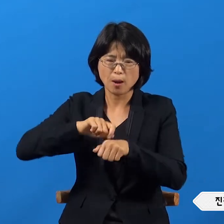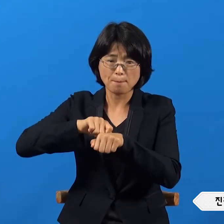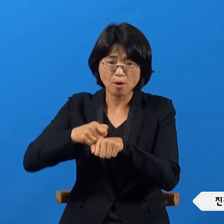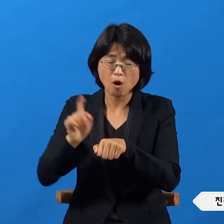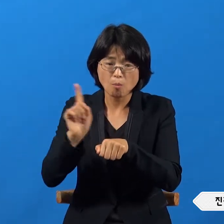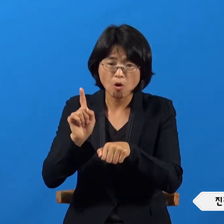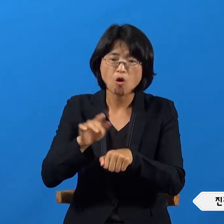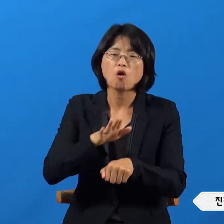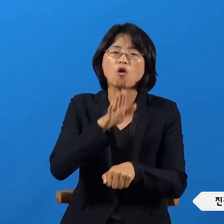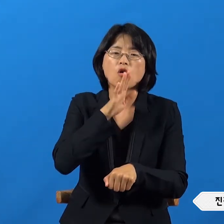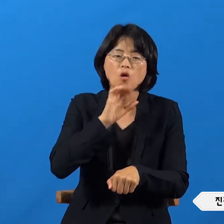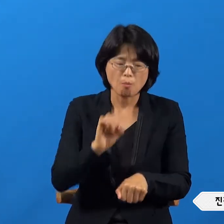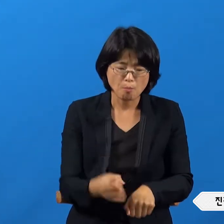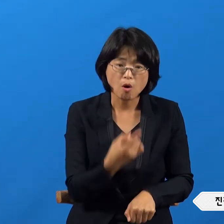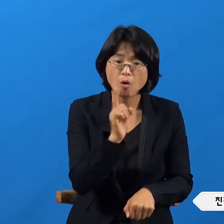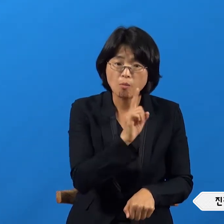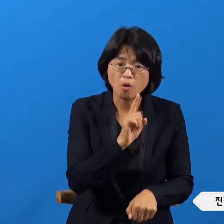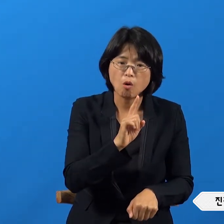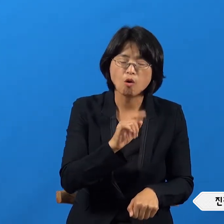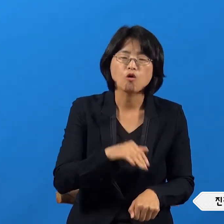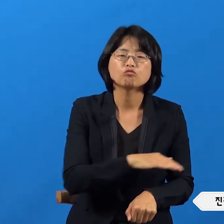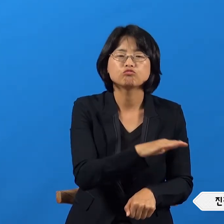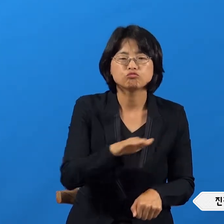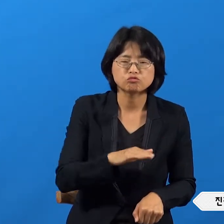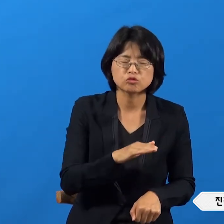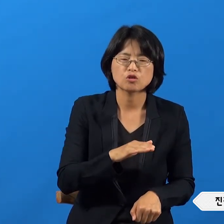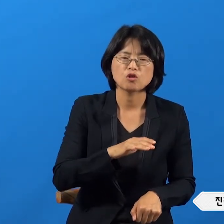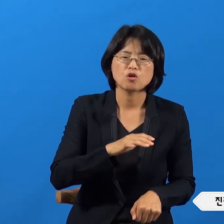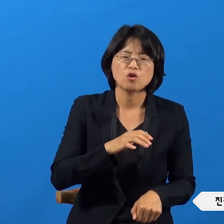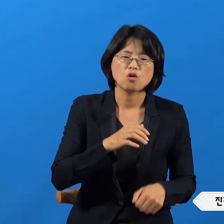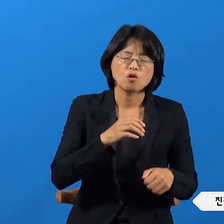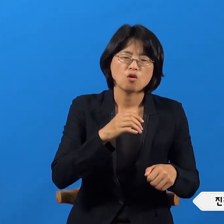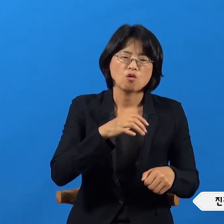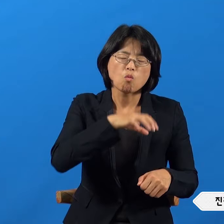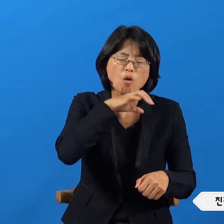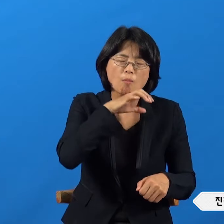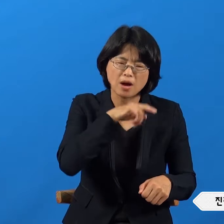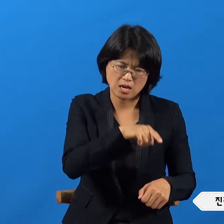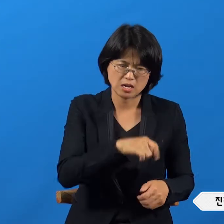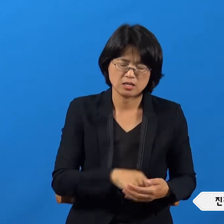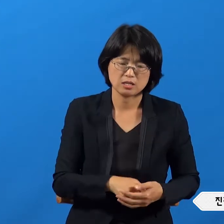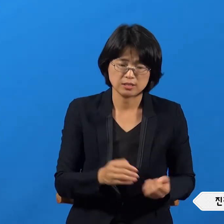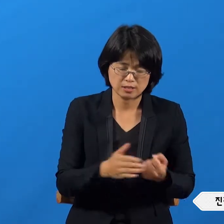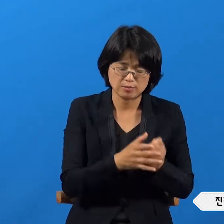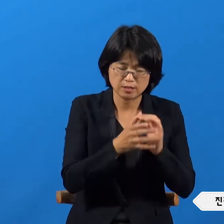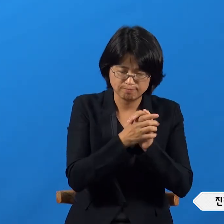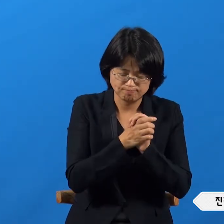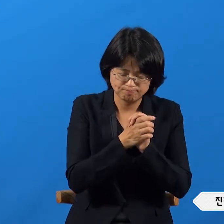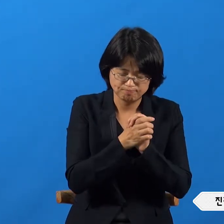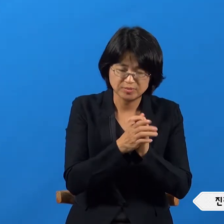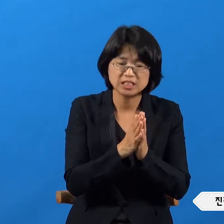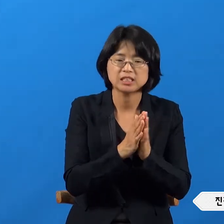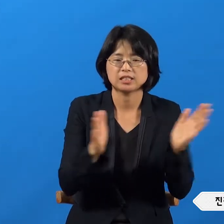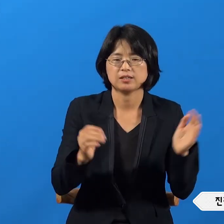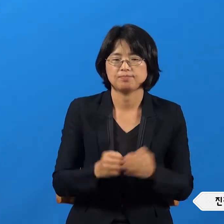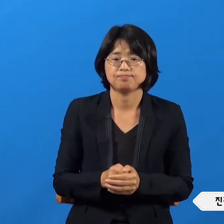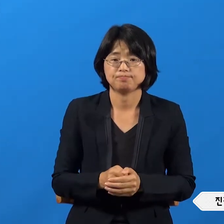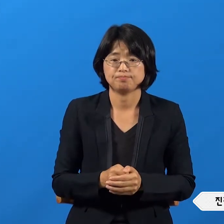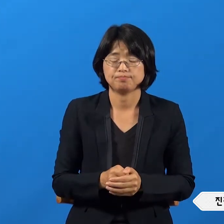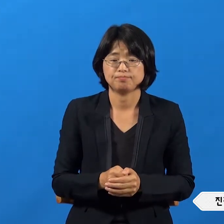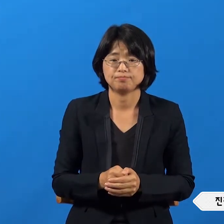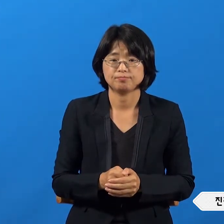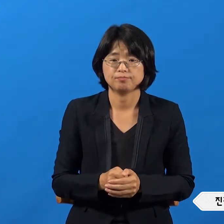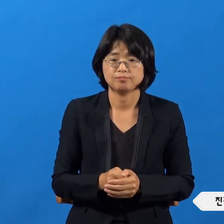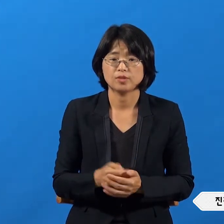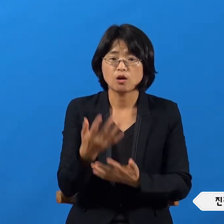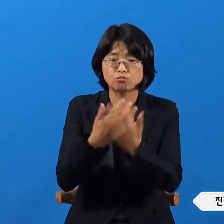시작합니다. 기도하기 시작합니다. 하나님께서 불뱀을 세우셨습니다. 여호와의 용서하심입니다. 여호와의